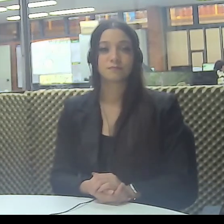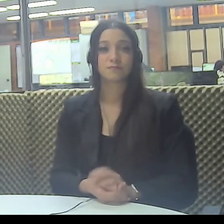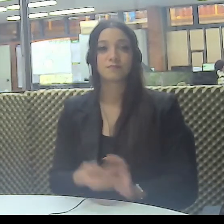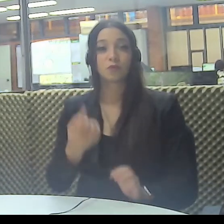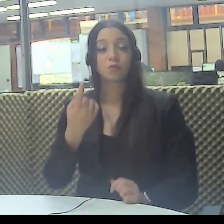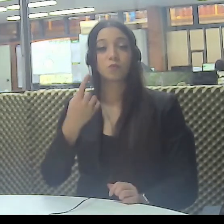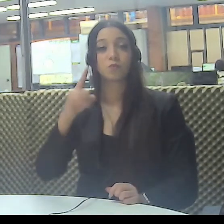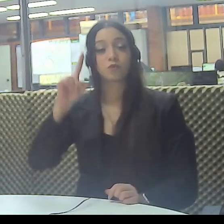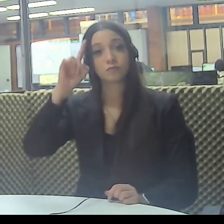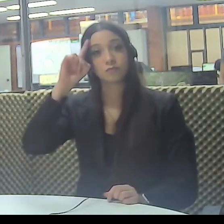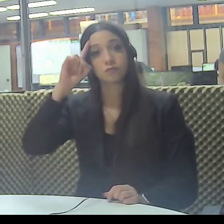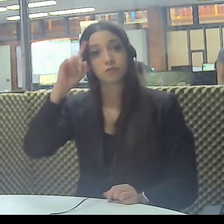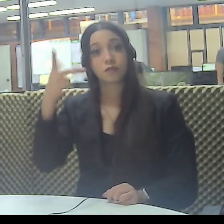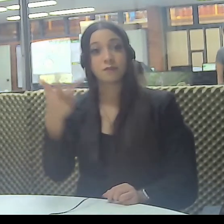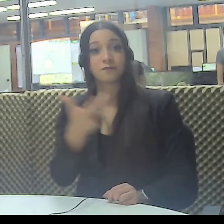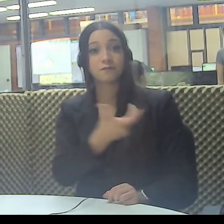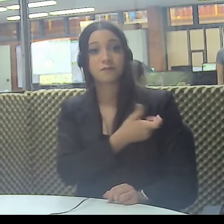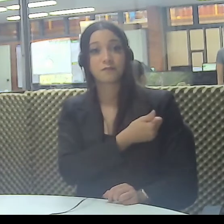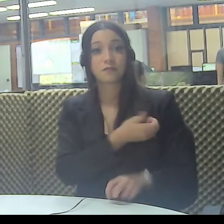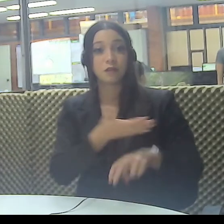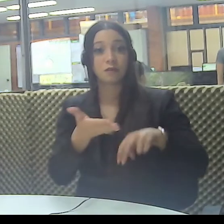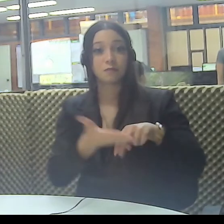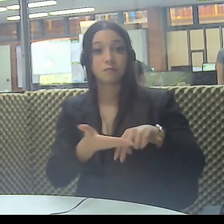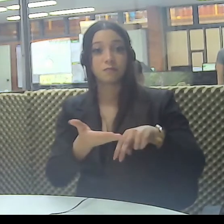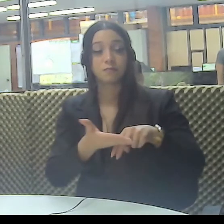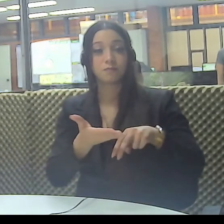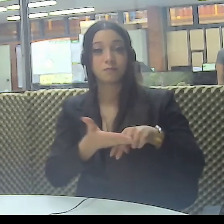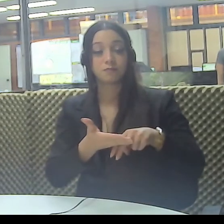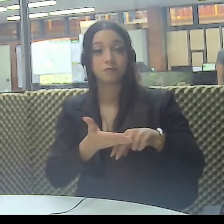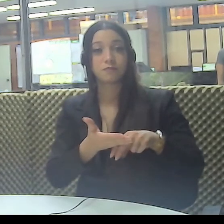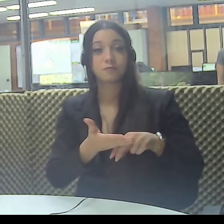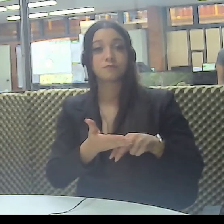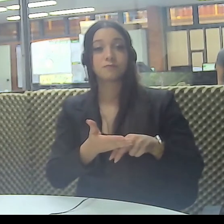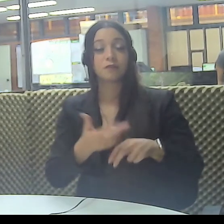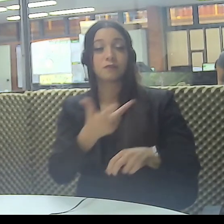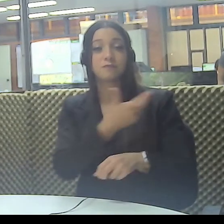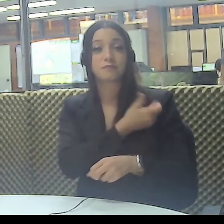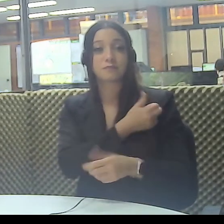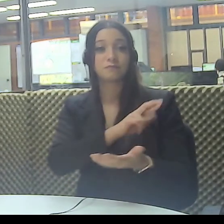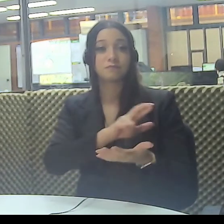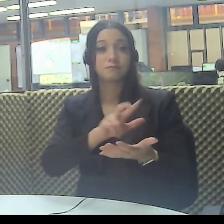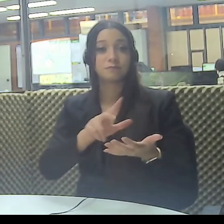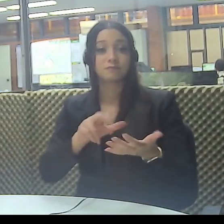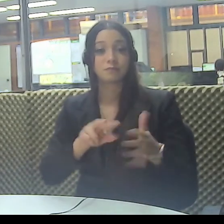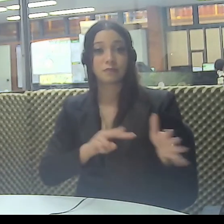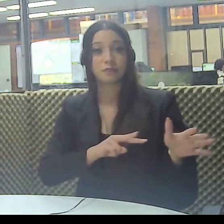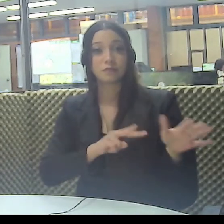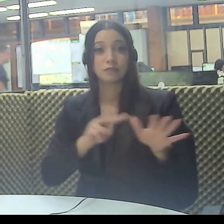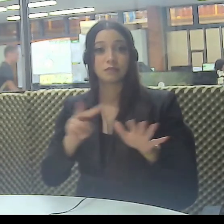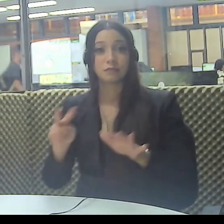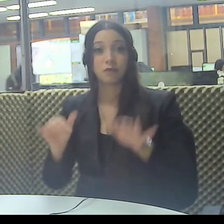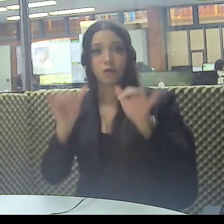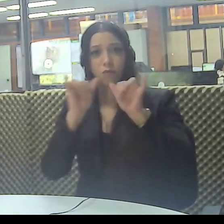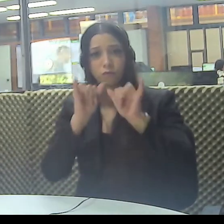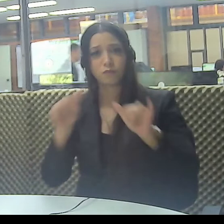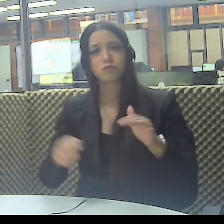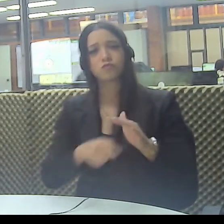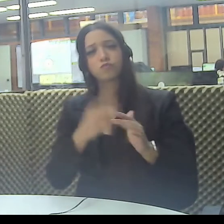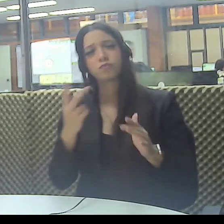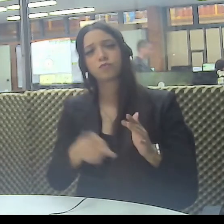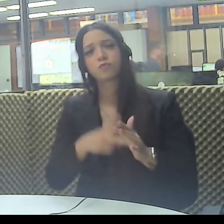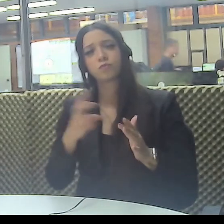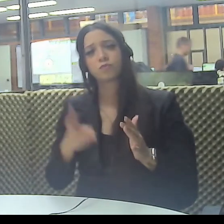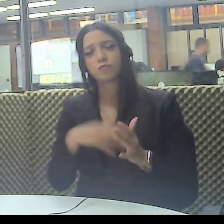Últimos dias da campanha de vacinação contra a poliomielite e multivacinação. Durante esta semana, nós estamos reforçando